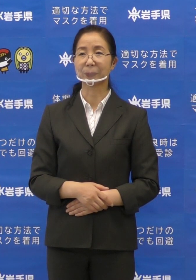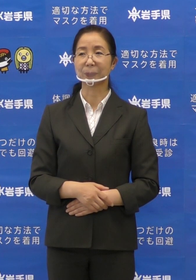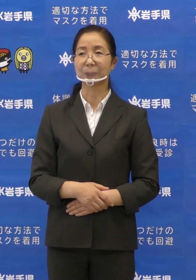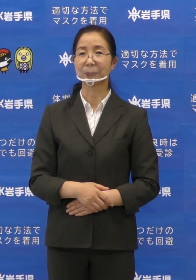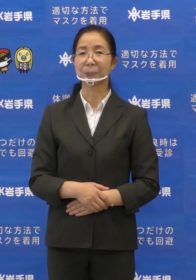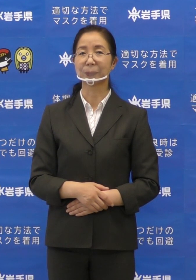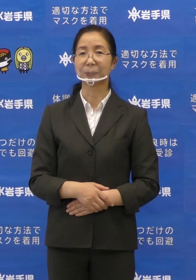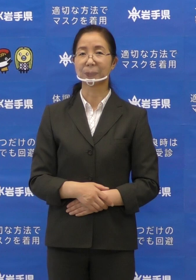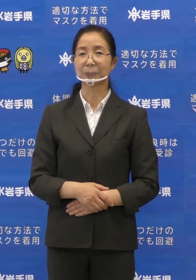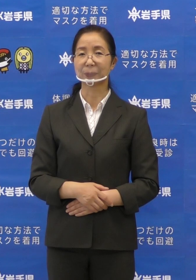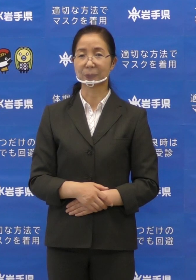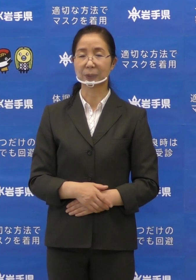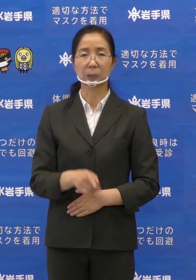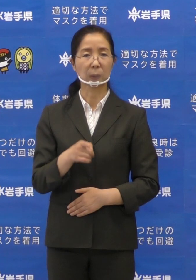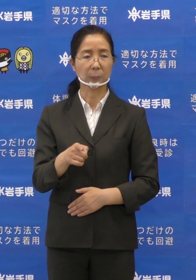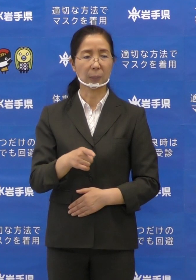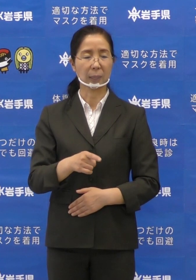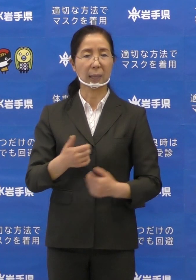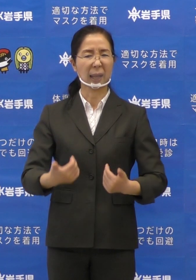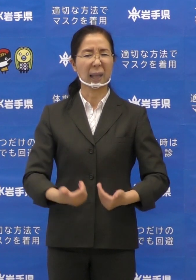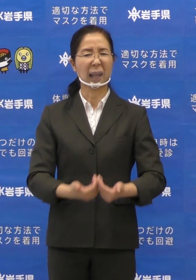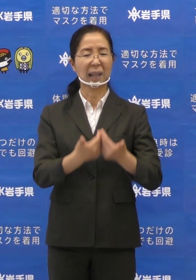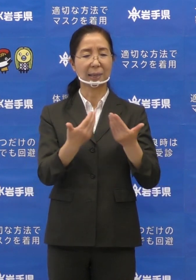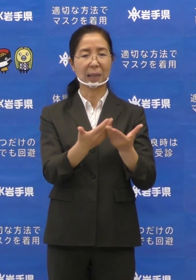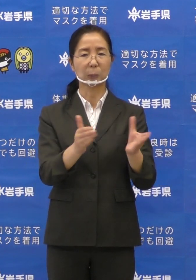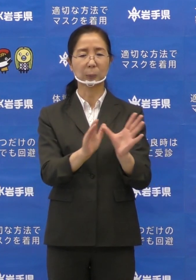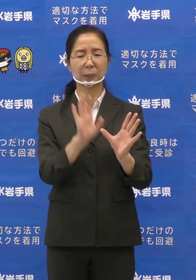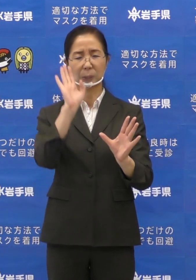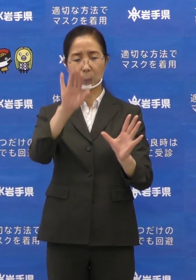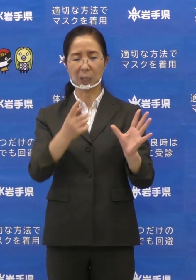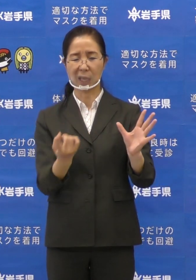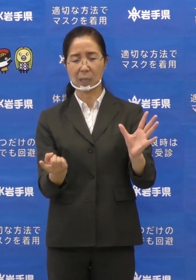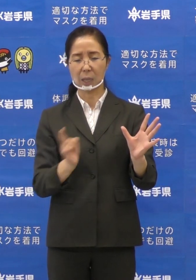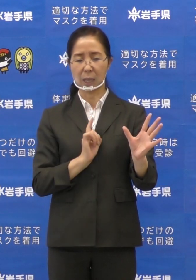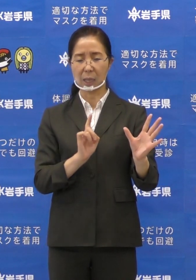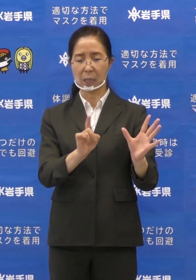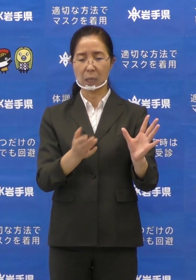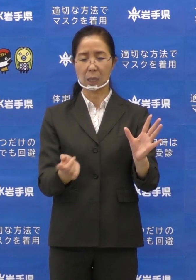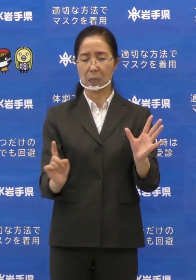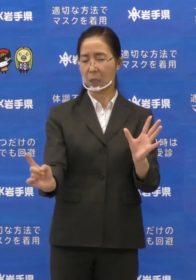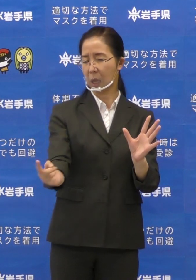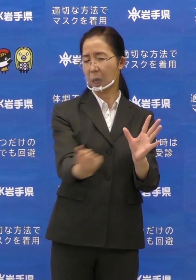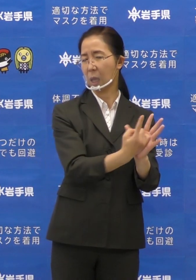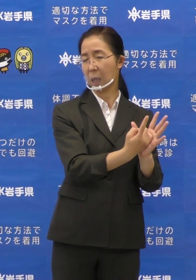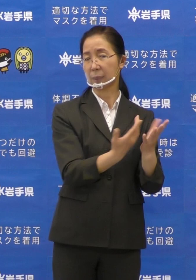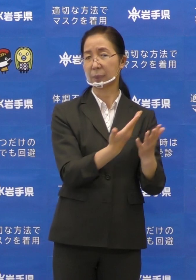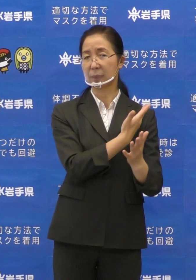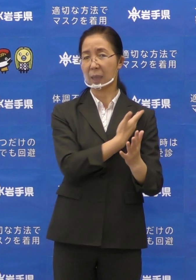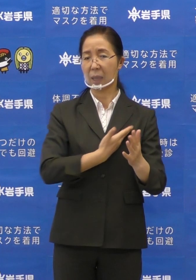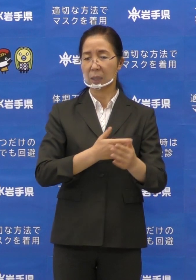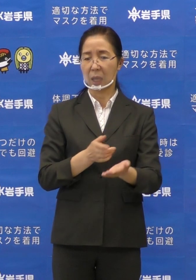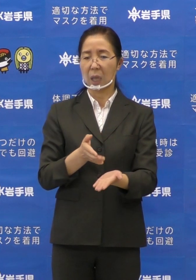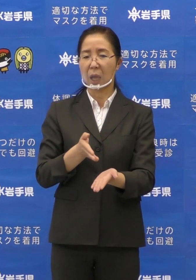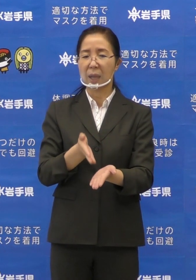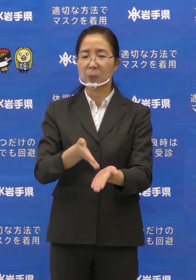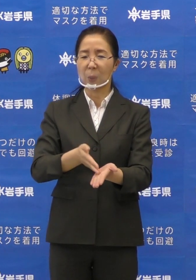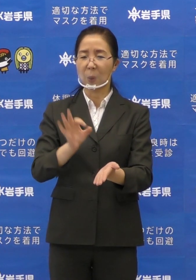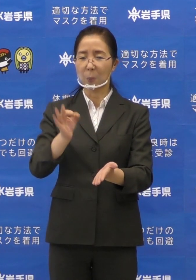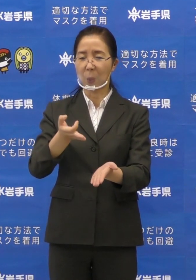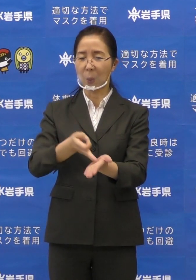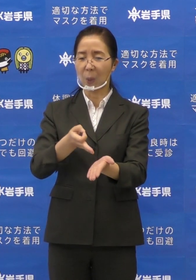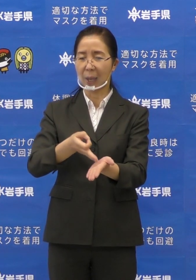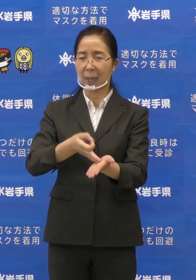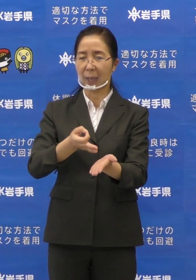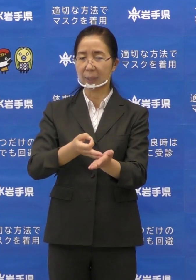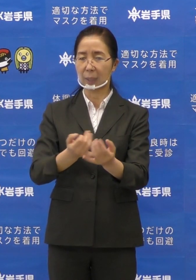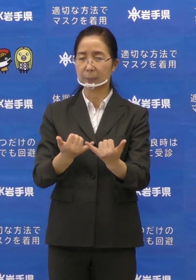最終的に敵反乱という反乱軍に入っていくっていうのがそのストーリーとして似ているっていうことなんでしょうか。 まあ、少